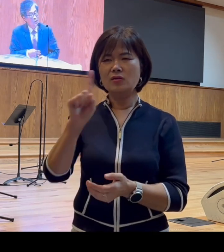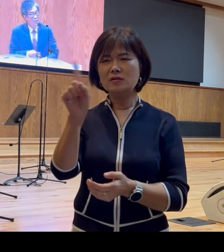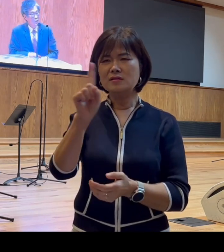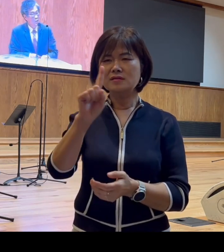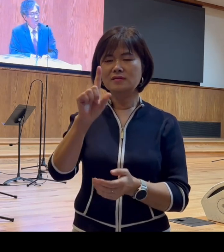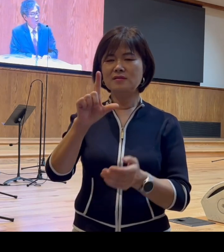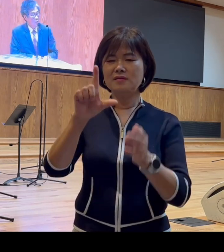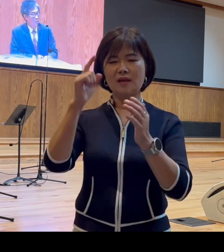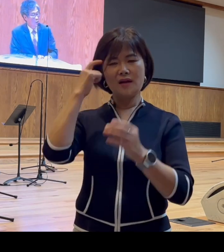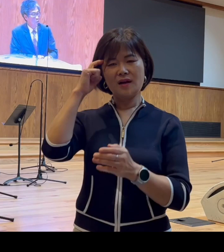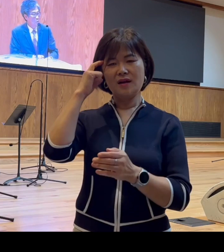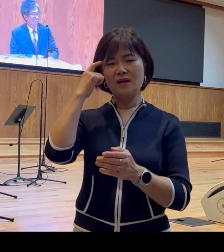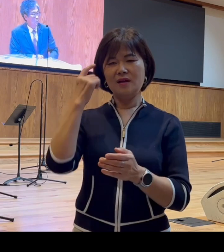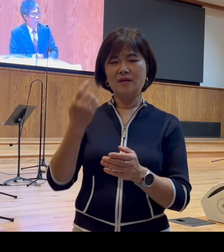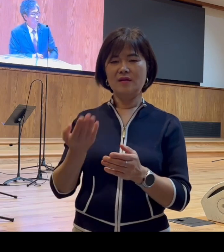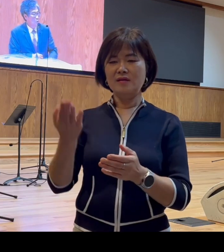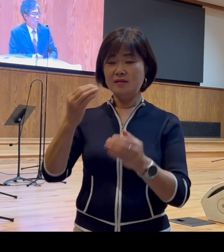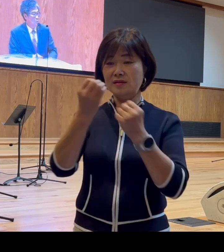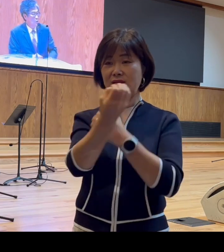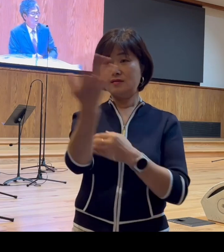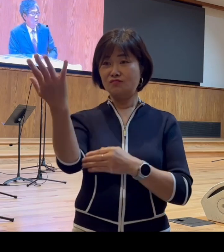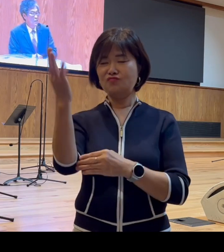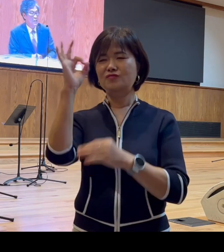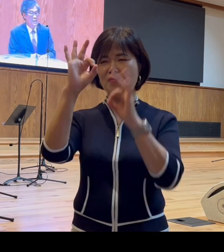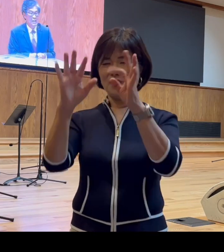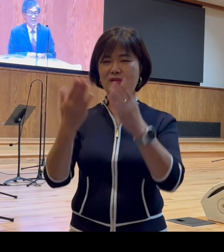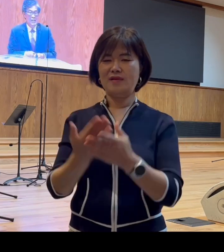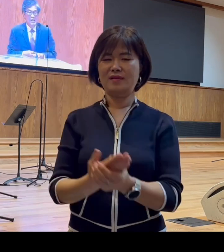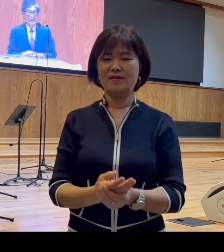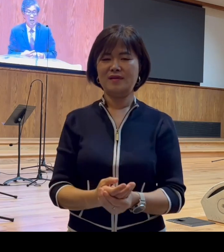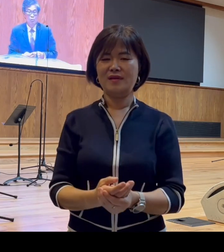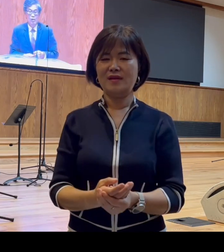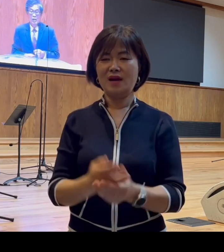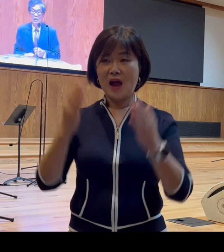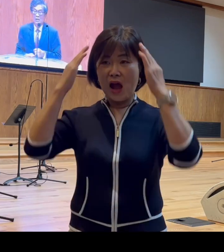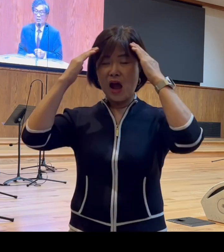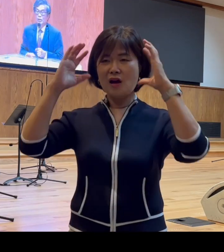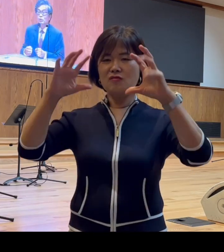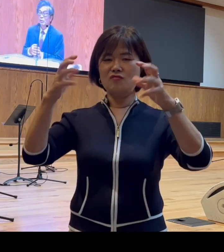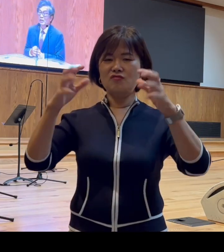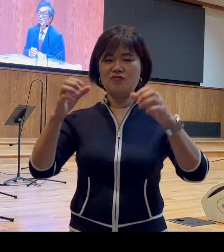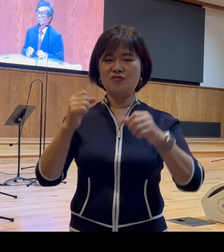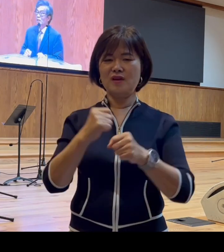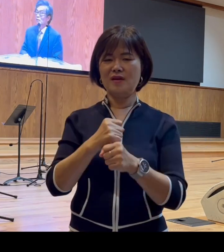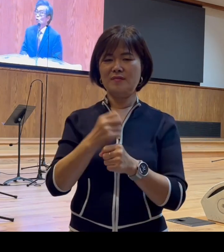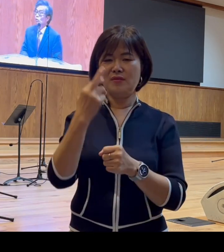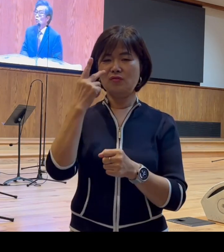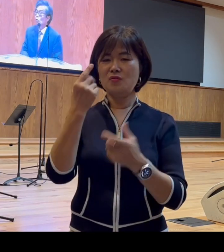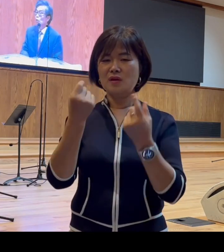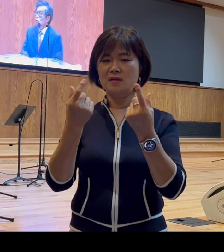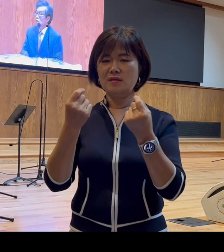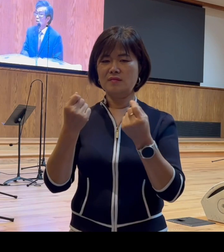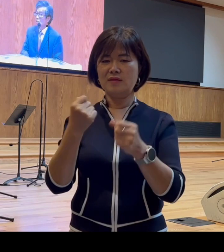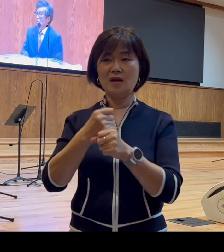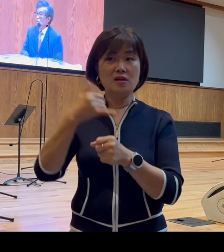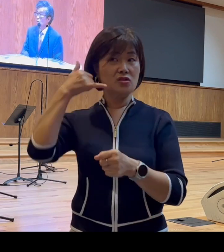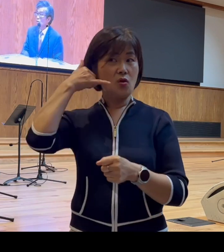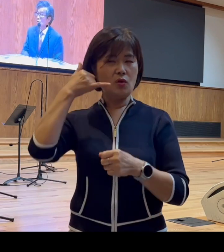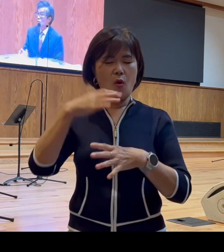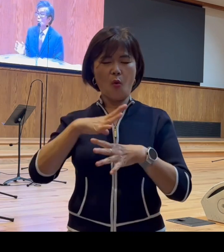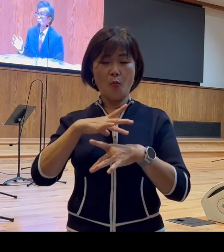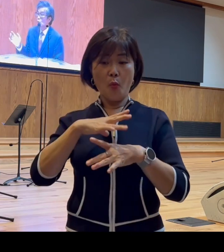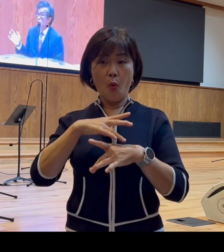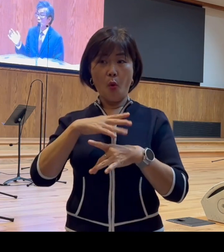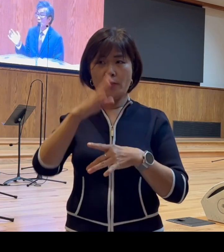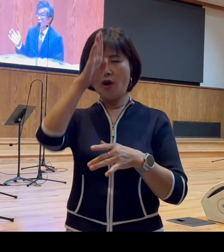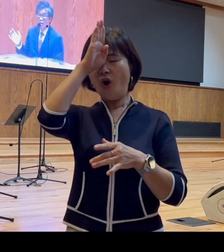근데 어느 지경이 됐냐면 얼마 전에 여러분 신문에서 보셨는지 모르겠는데 한국에 미국도 마찬가지입니다. 전화 공포증이라는 게 생겼어요.